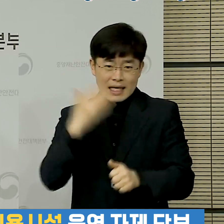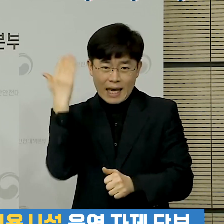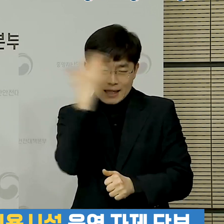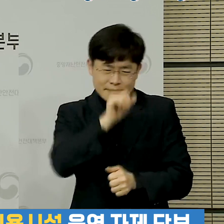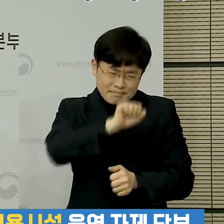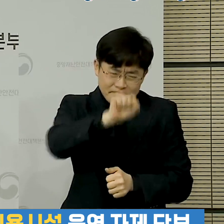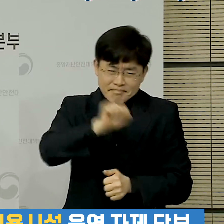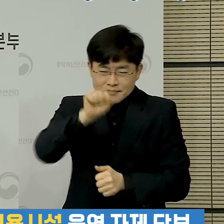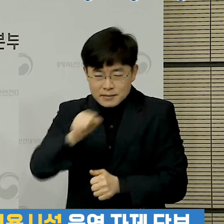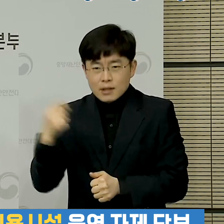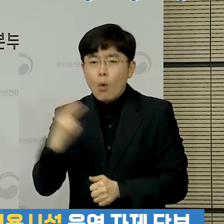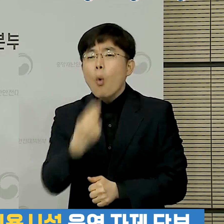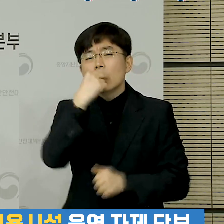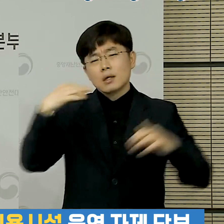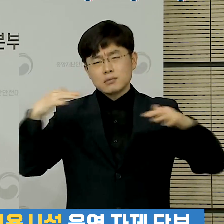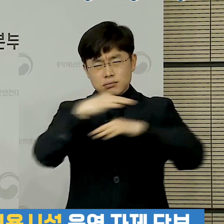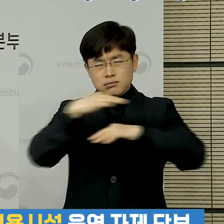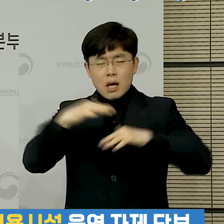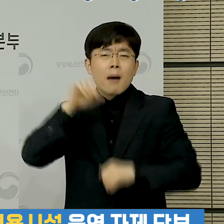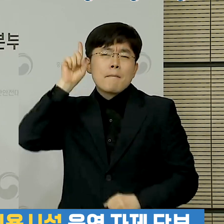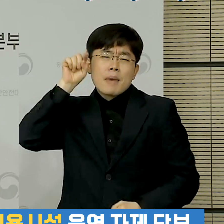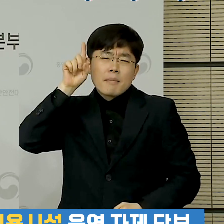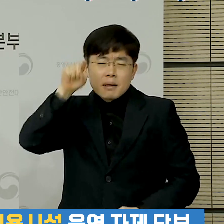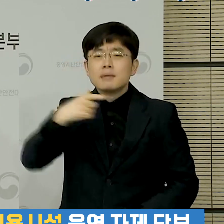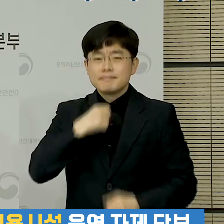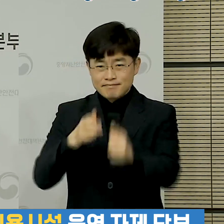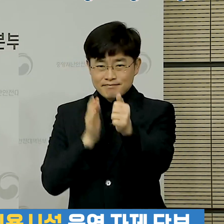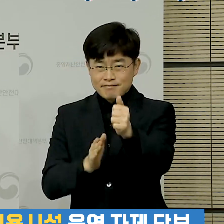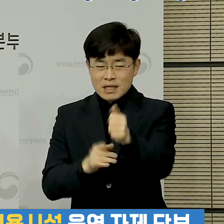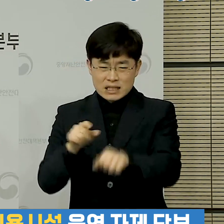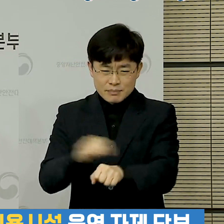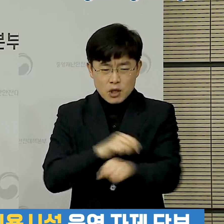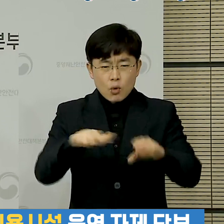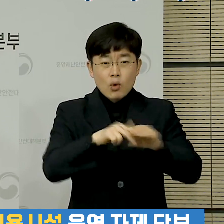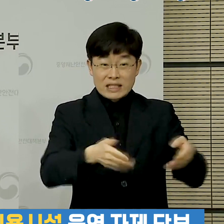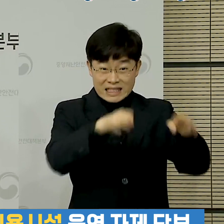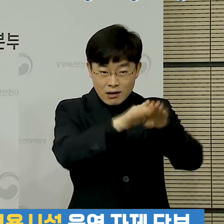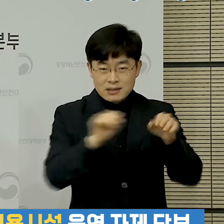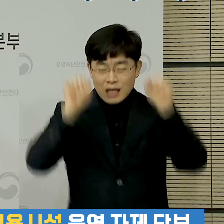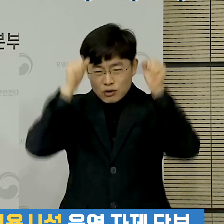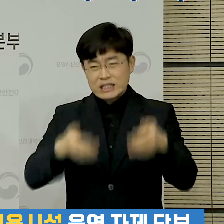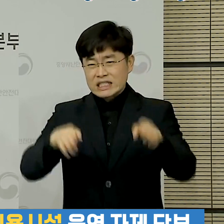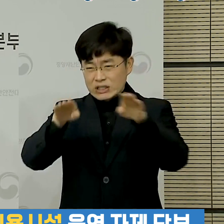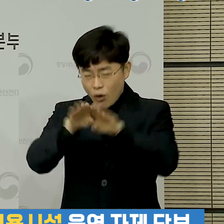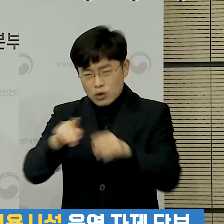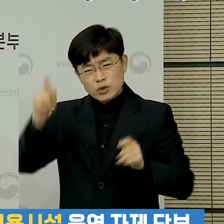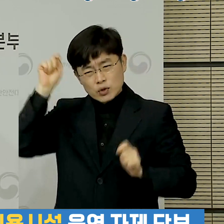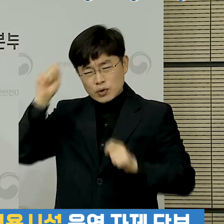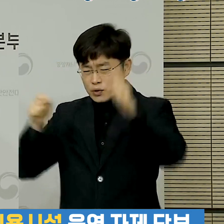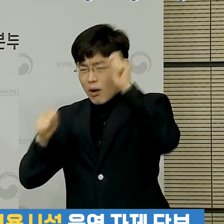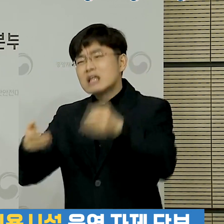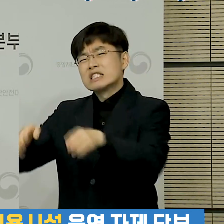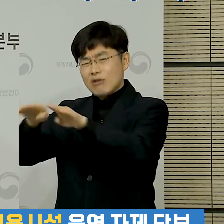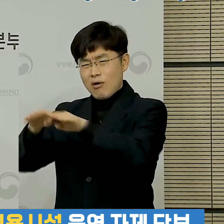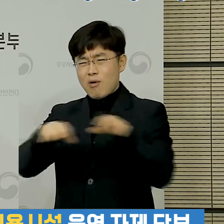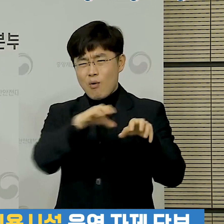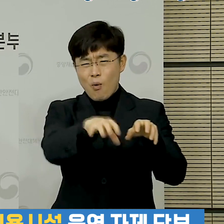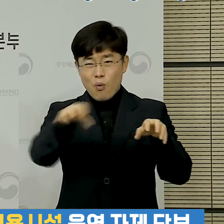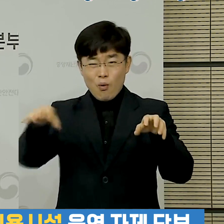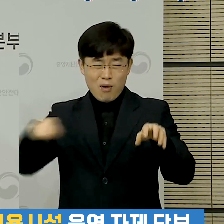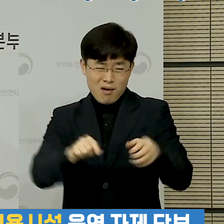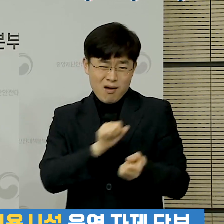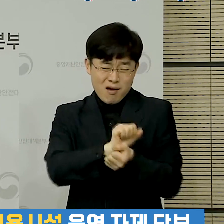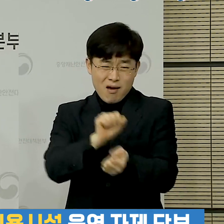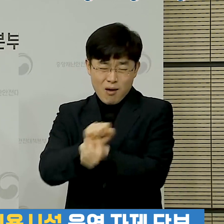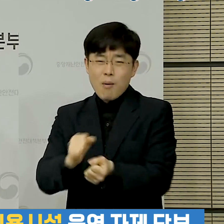소독하고 환기를 자주 해주시기 바랍니다. 종교시설, 실내 체육시설, 유흥시설 등 감염 위험이 높은 시설과